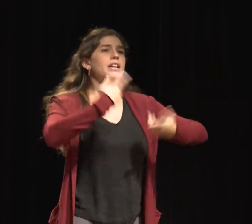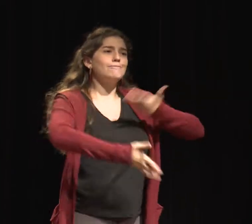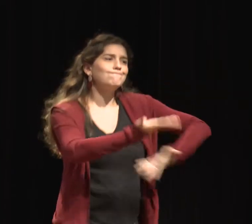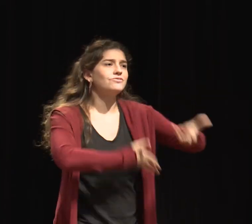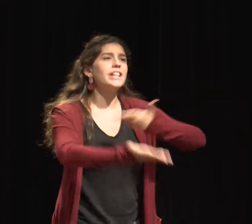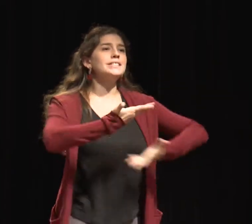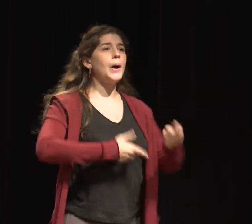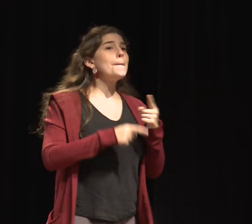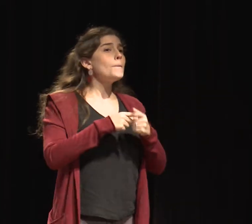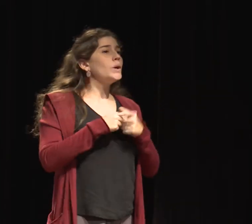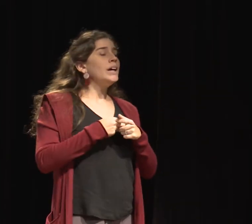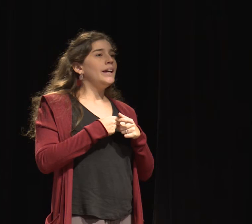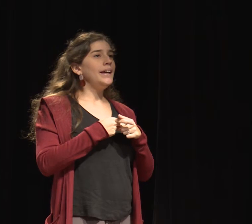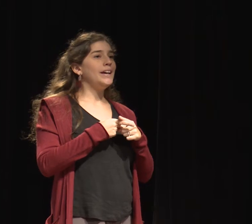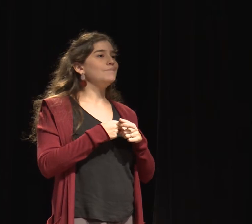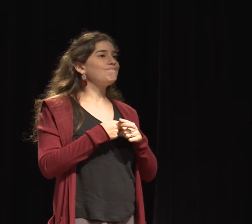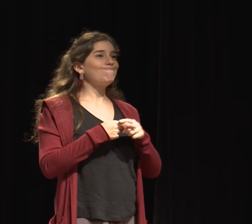Isso precisa ser debatido, porque